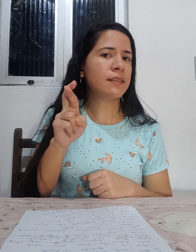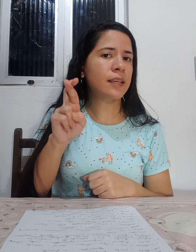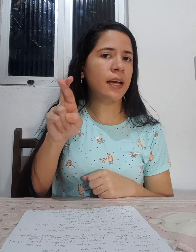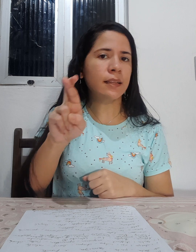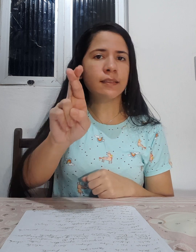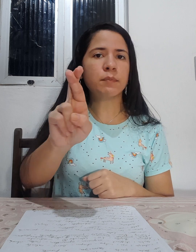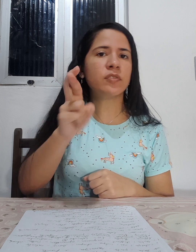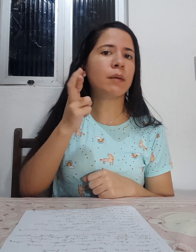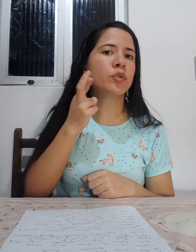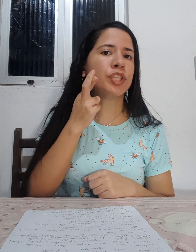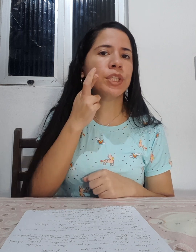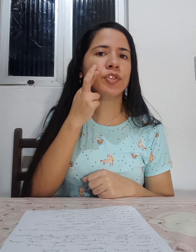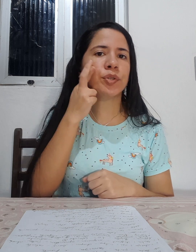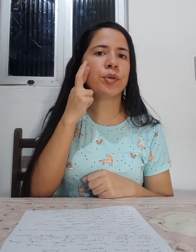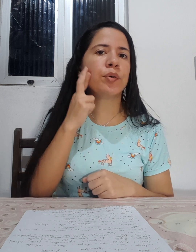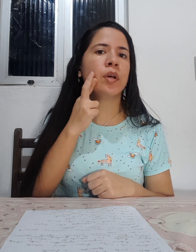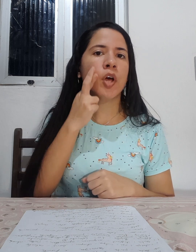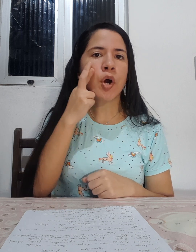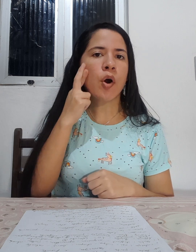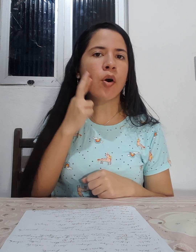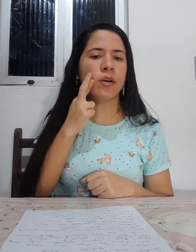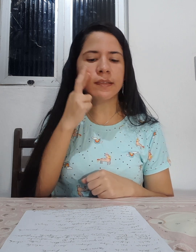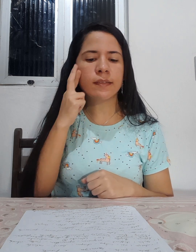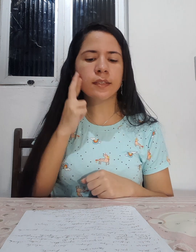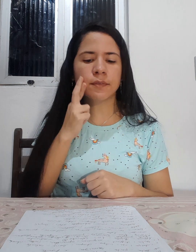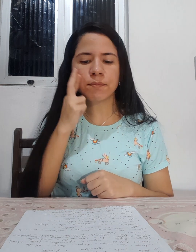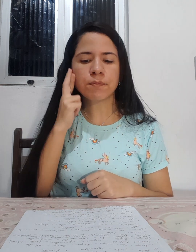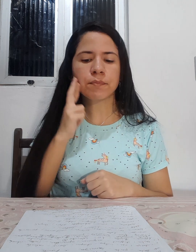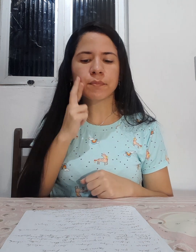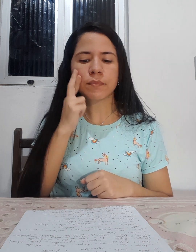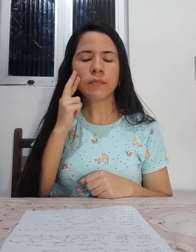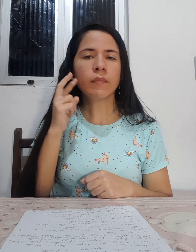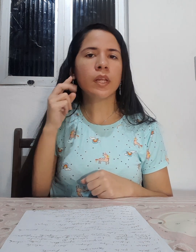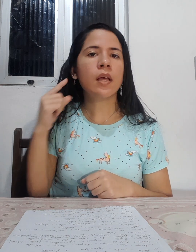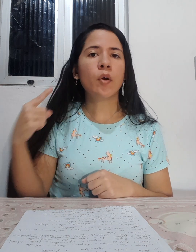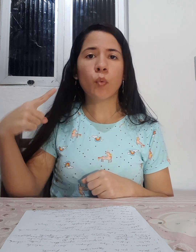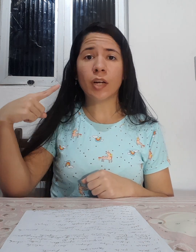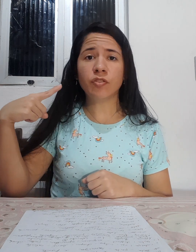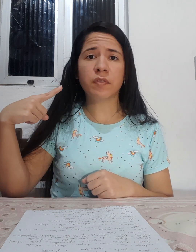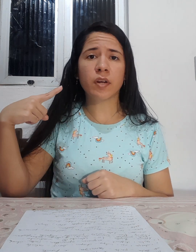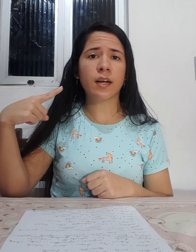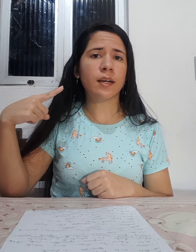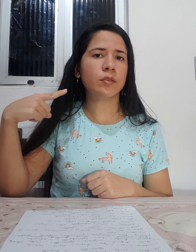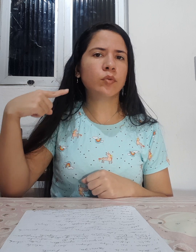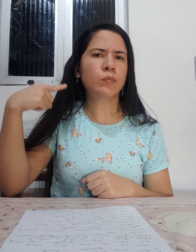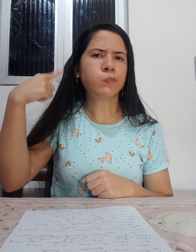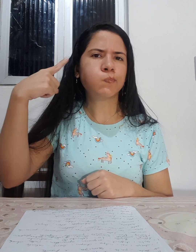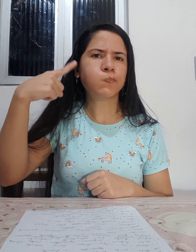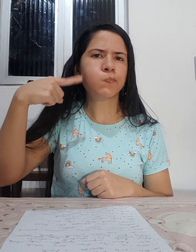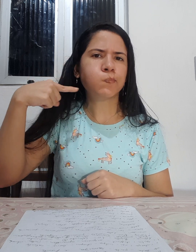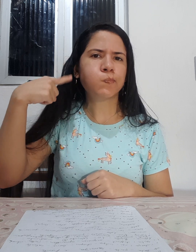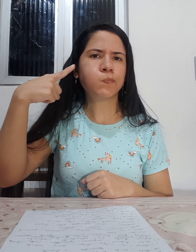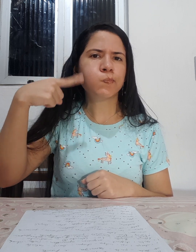que realizamos na bochecha, ó, rosa, o advogado,